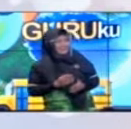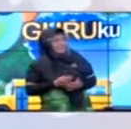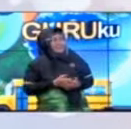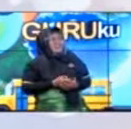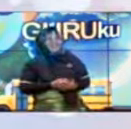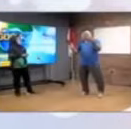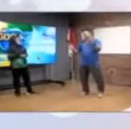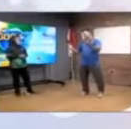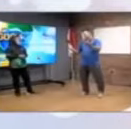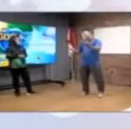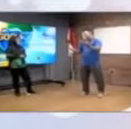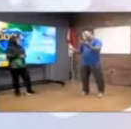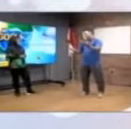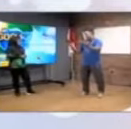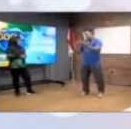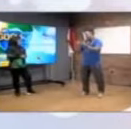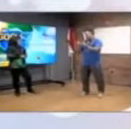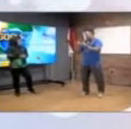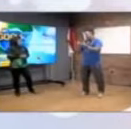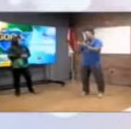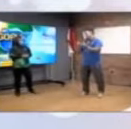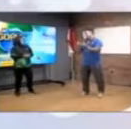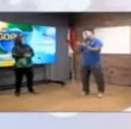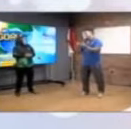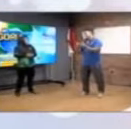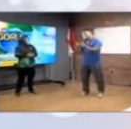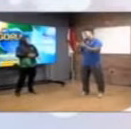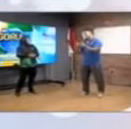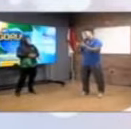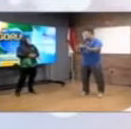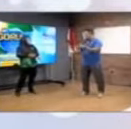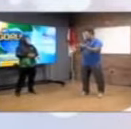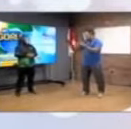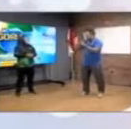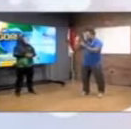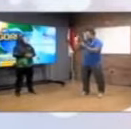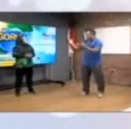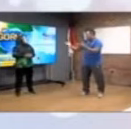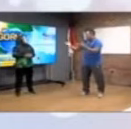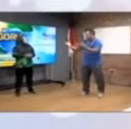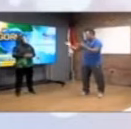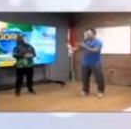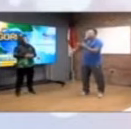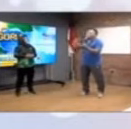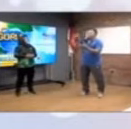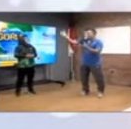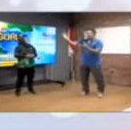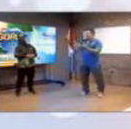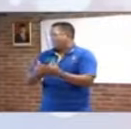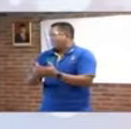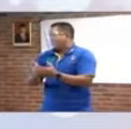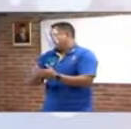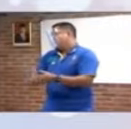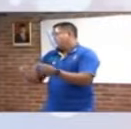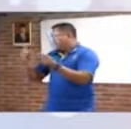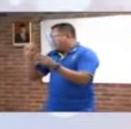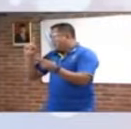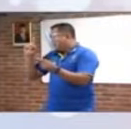mendarat ya. Mungkin anak-anak ada yang bertanya pikiran begini Regina, kalau menumpu untuk melakukan lompatan